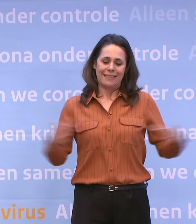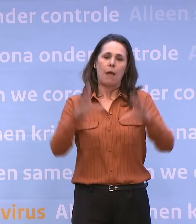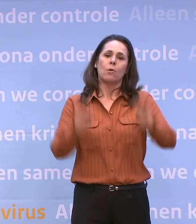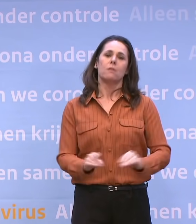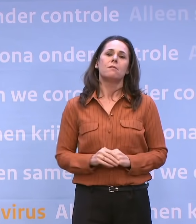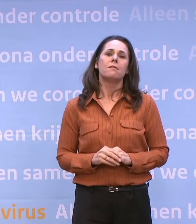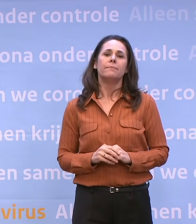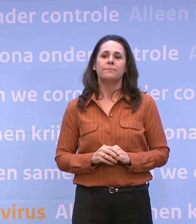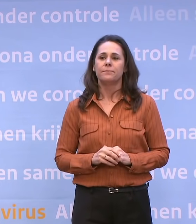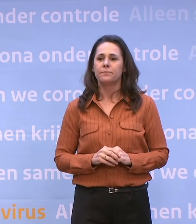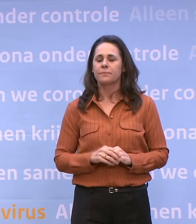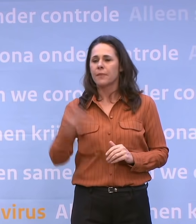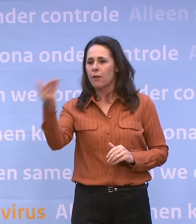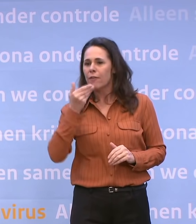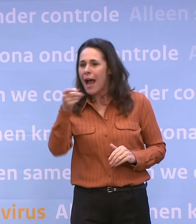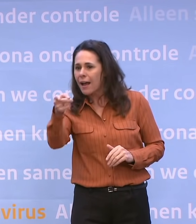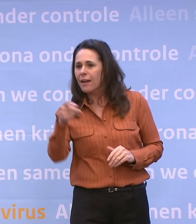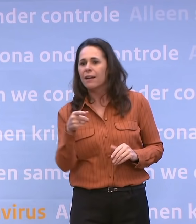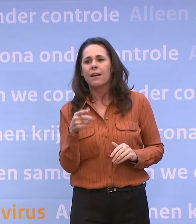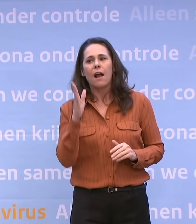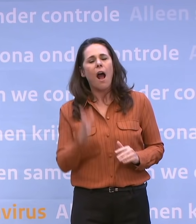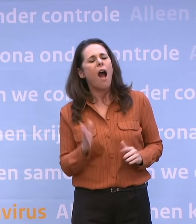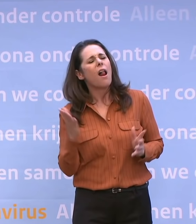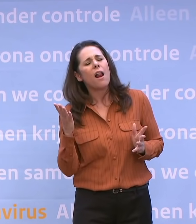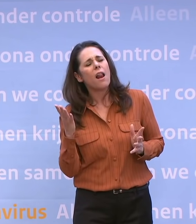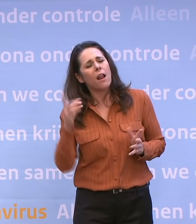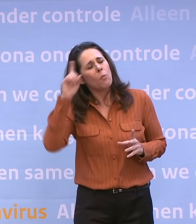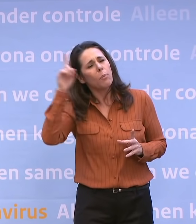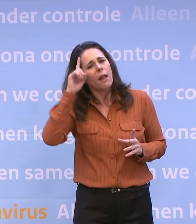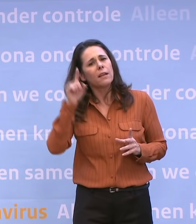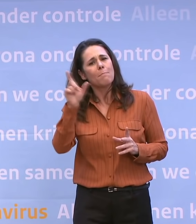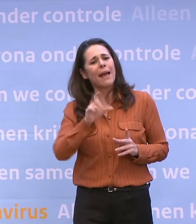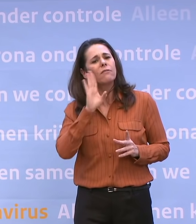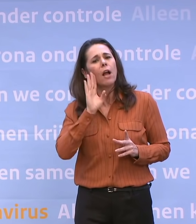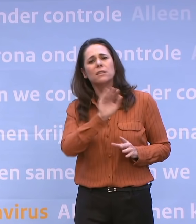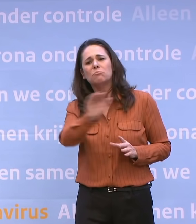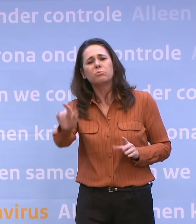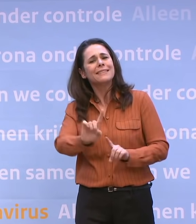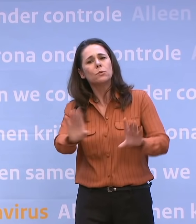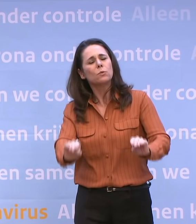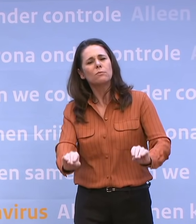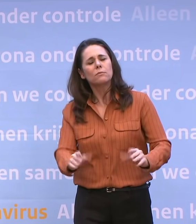We moeten dat met z'n allen doen. Ja, meneer Rutte, u doet eigenlijk al de oproep om geen plannen te maken voor de meivakantie. Waarom heeft u dan niet